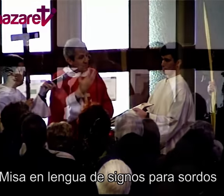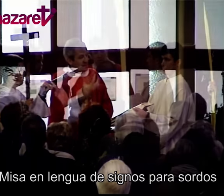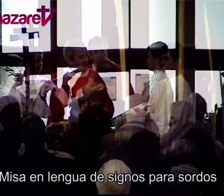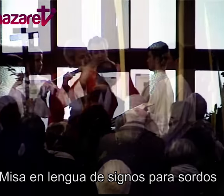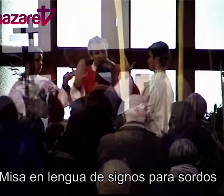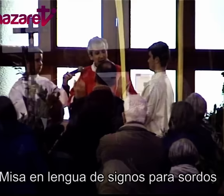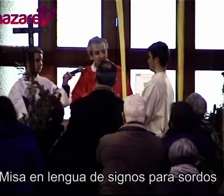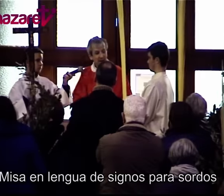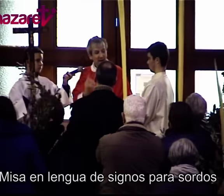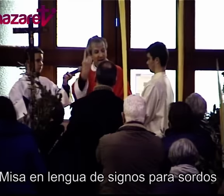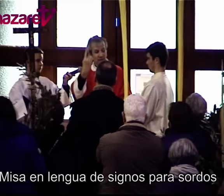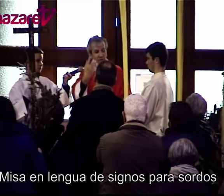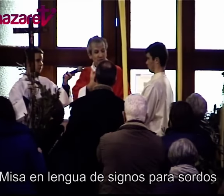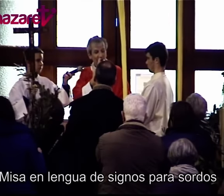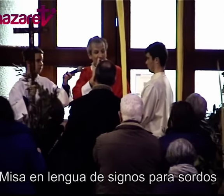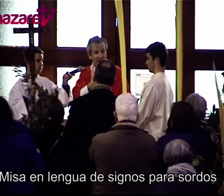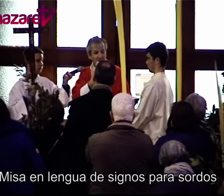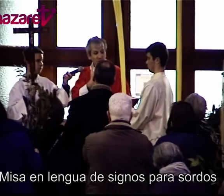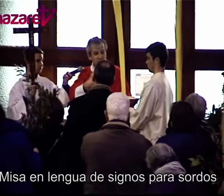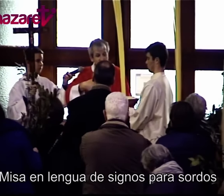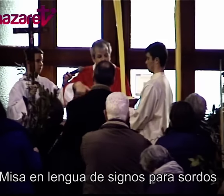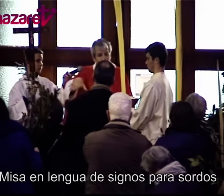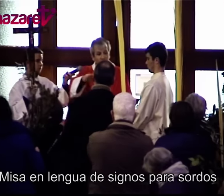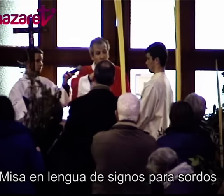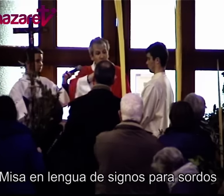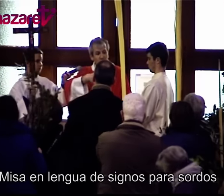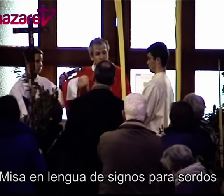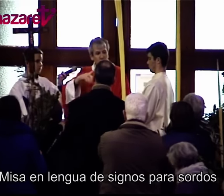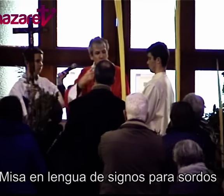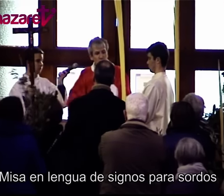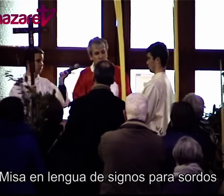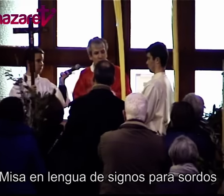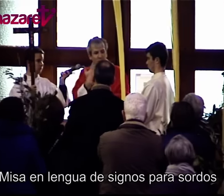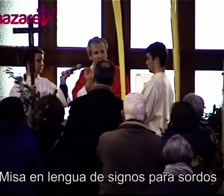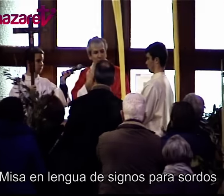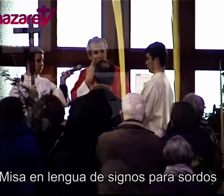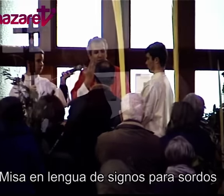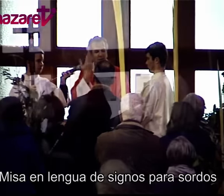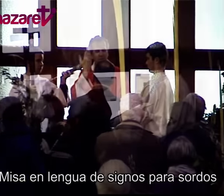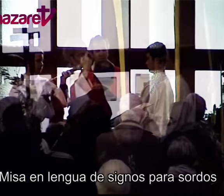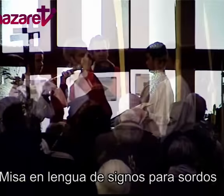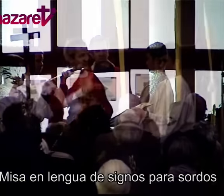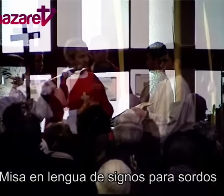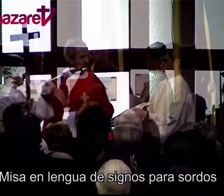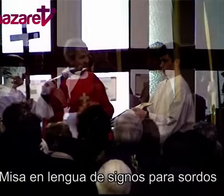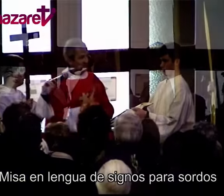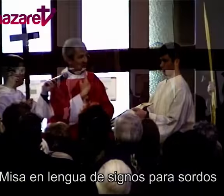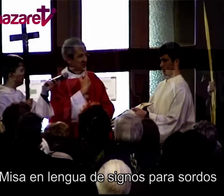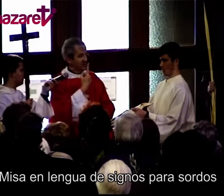se pusieron a alabar a Dios a gritos por todos los milagros que habían